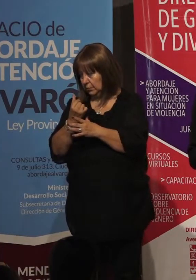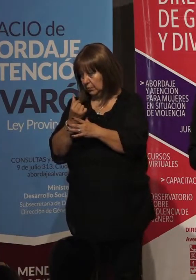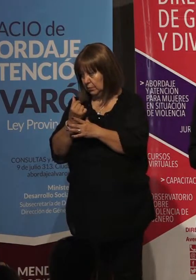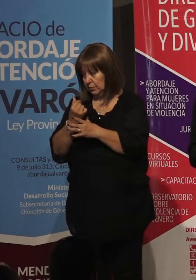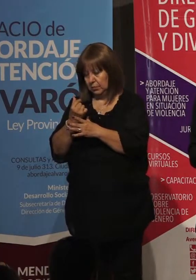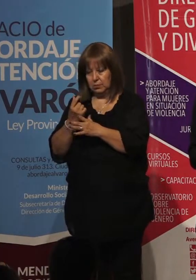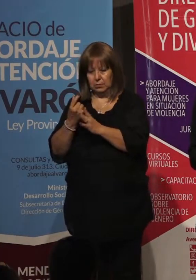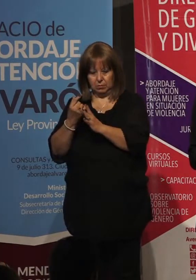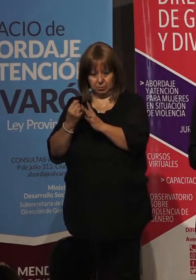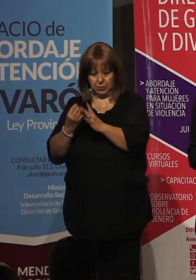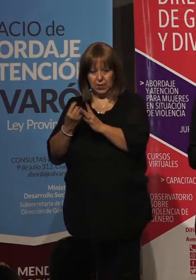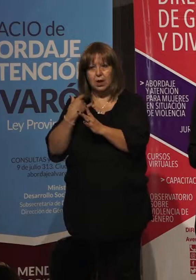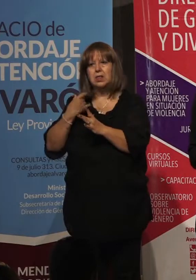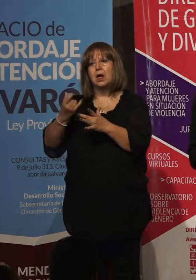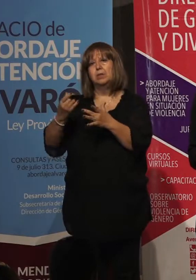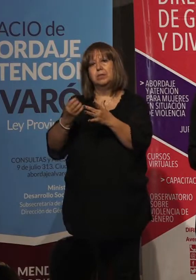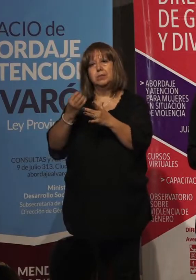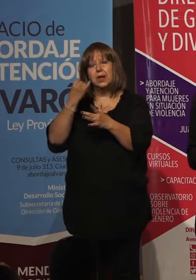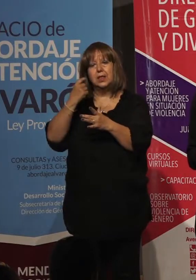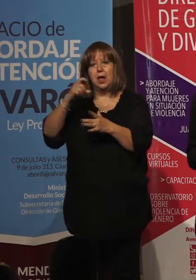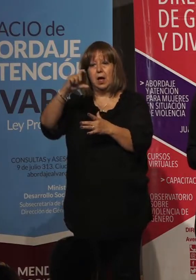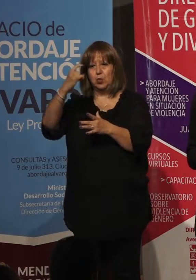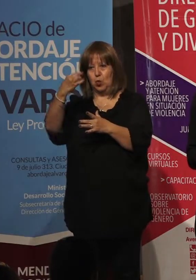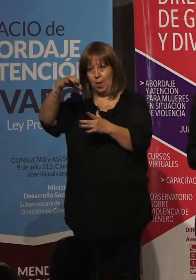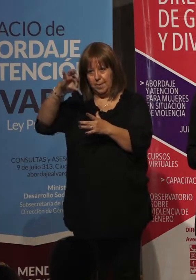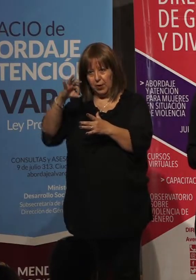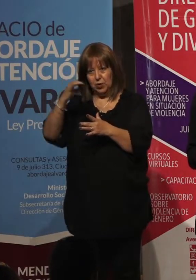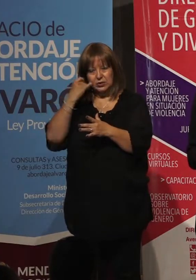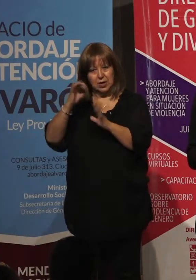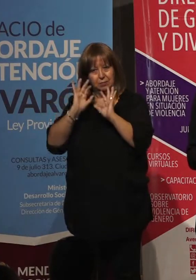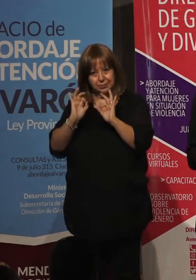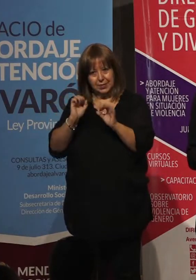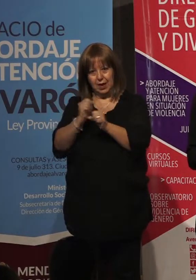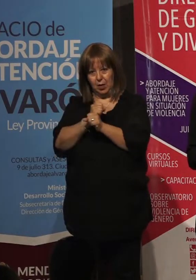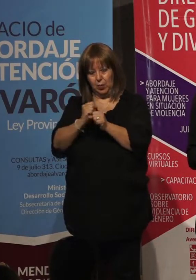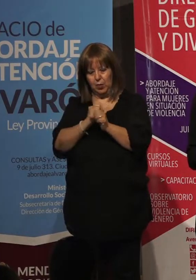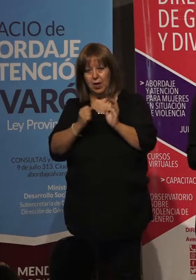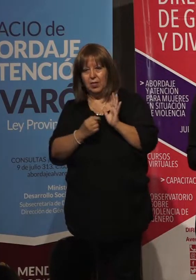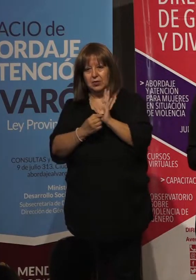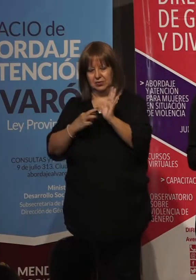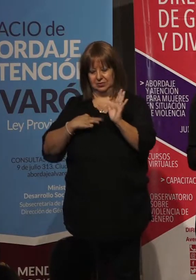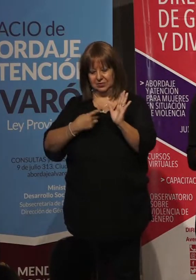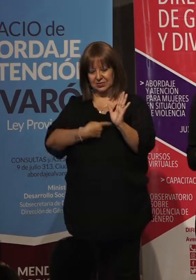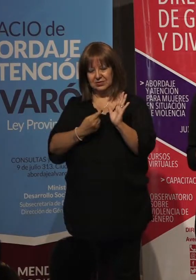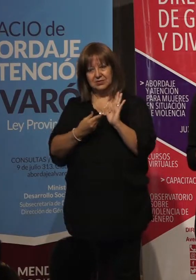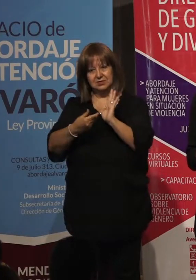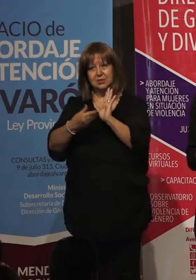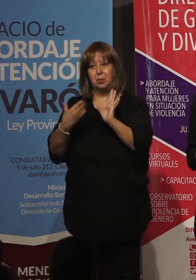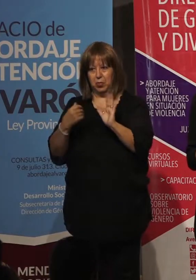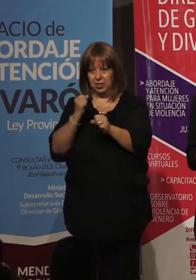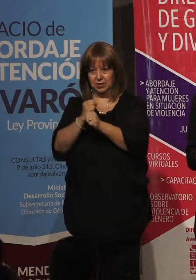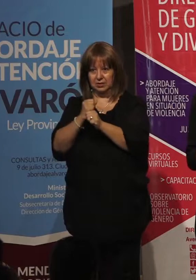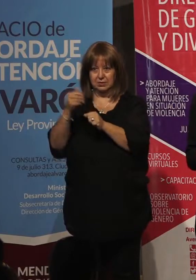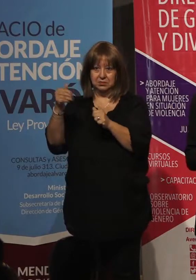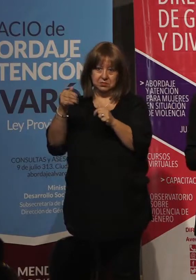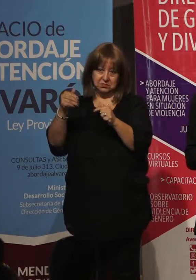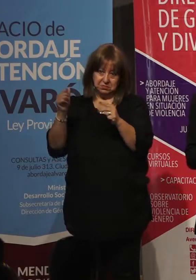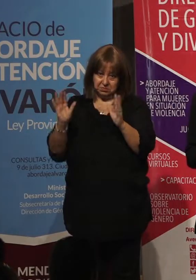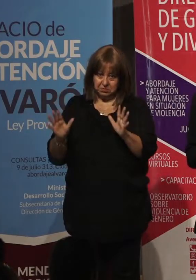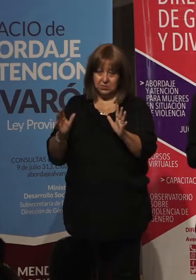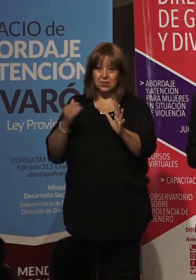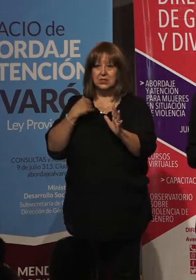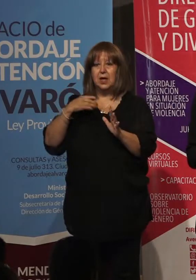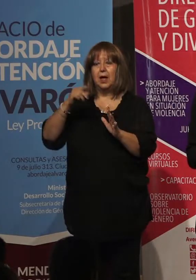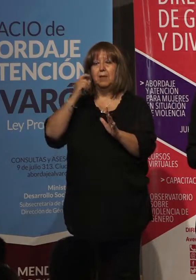hemos garantizado el cupo, que es como novedad a partir del año pasado, para todas las personas travestis, transexuales y transgénero, ¿sí?